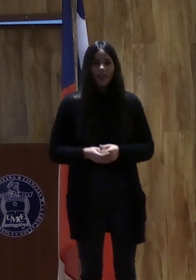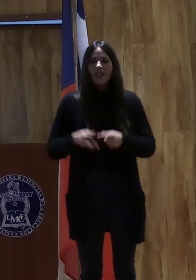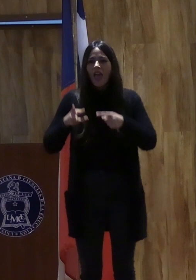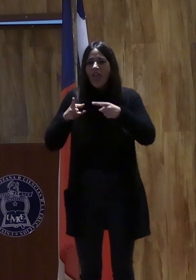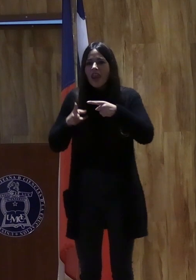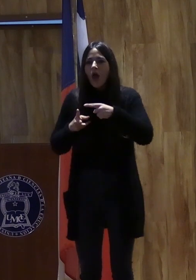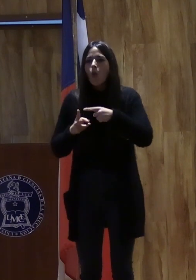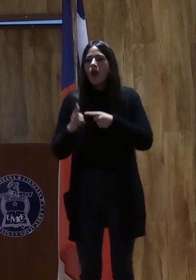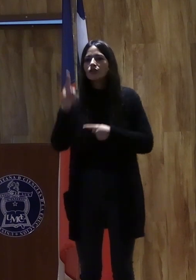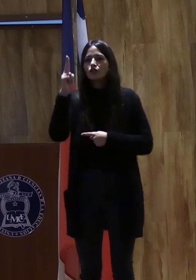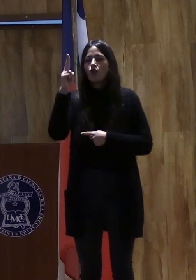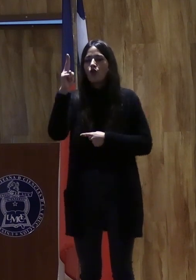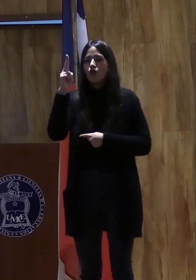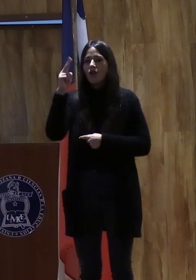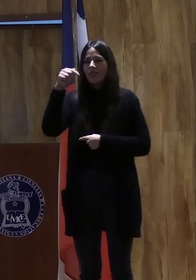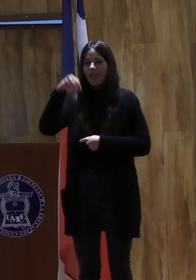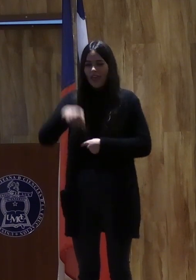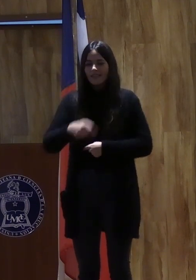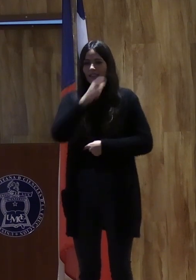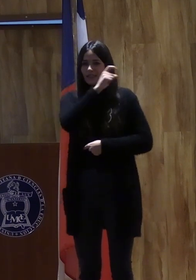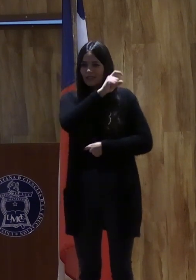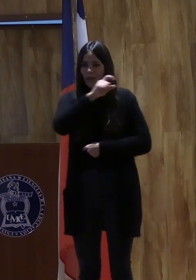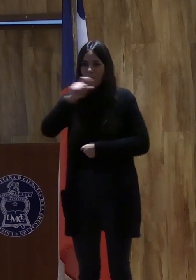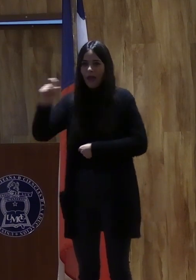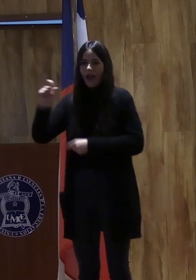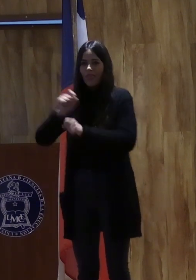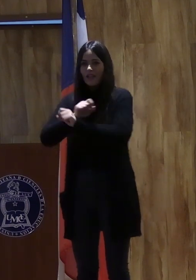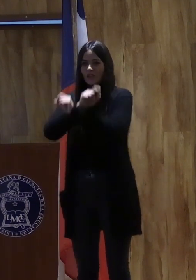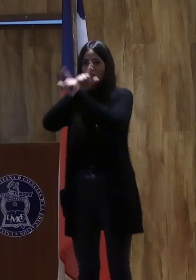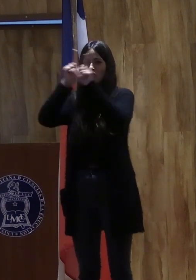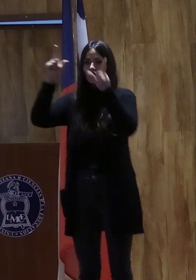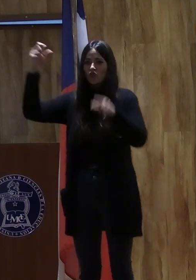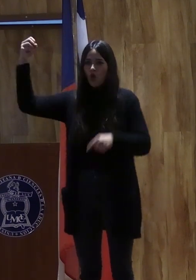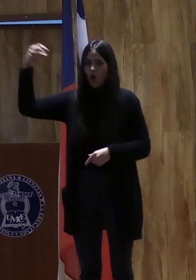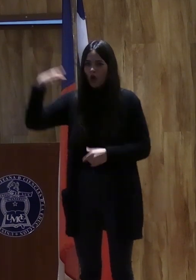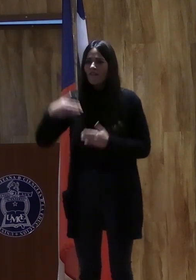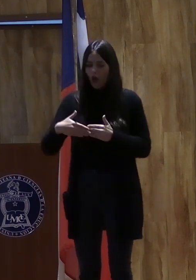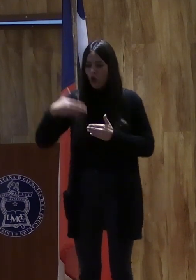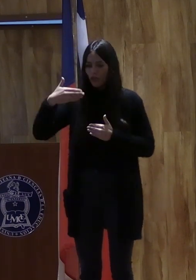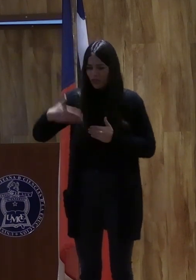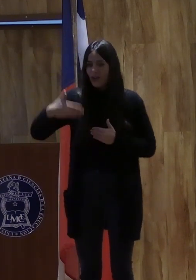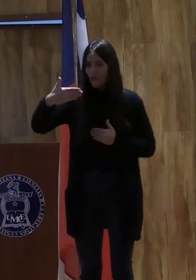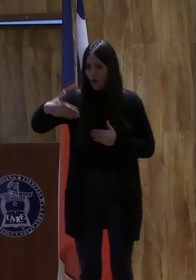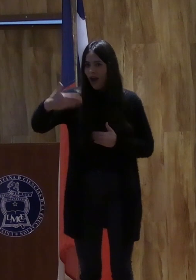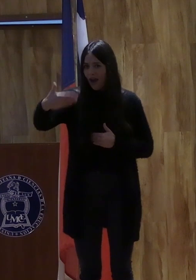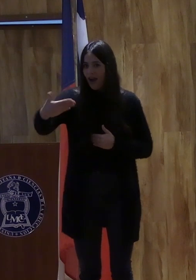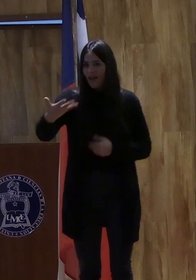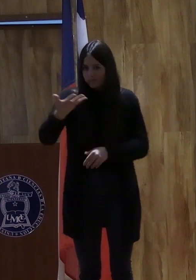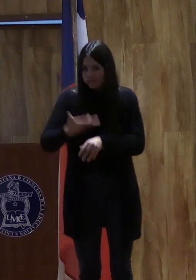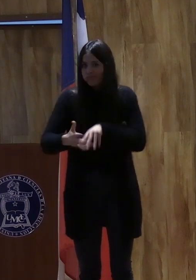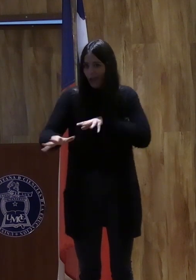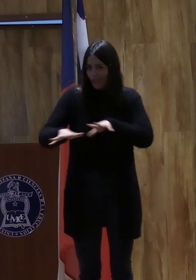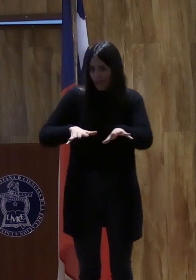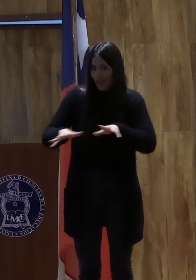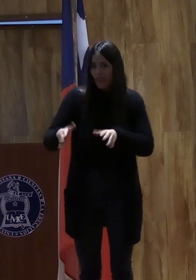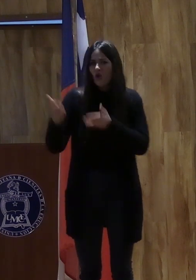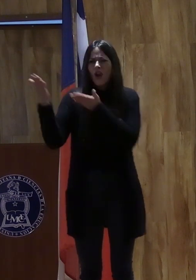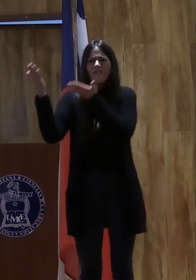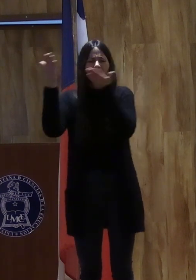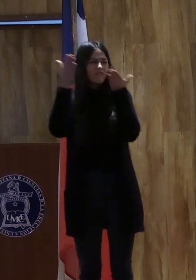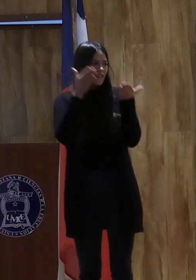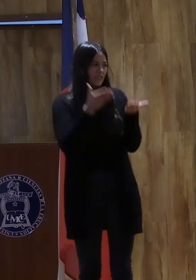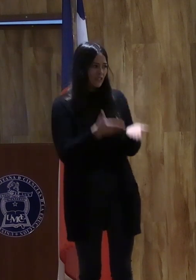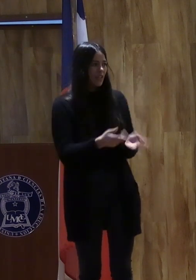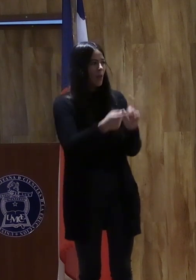inaugurar estas Semanas del Sol, que espero que continúen en los años, ¿no? Con la visita y la participación